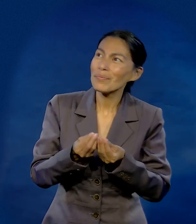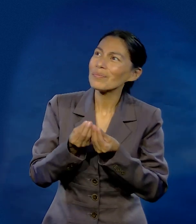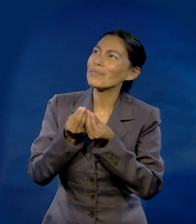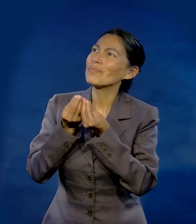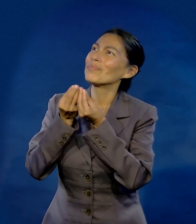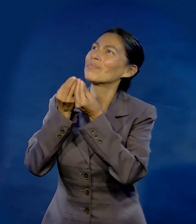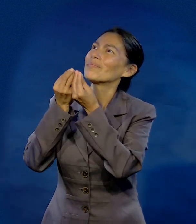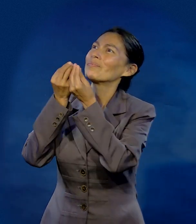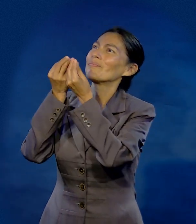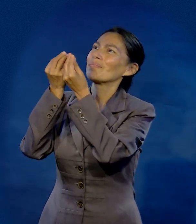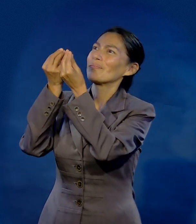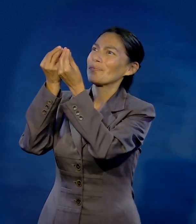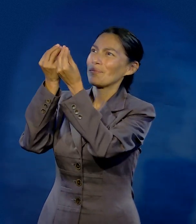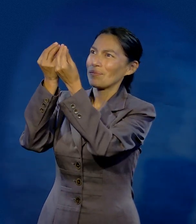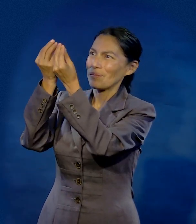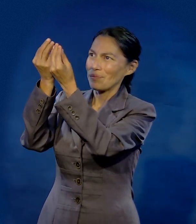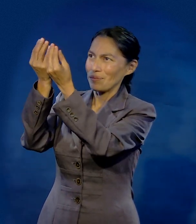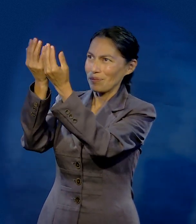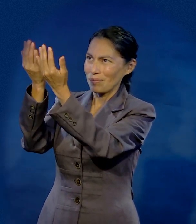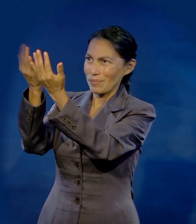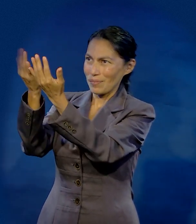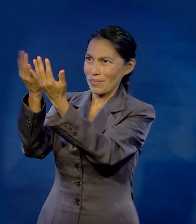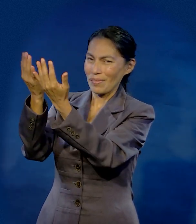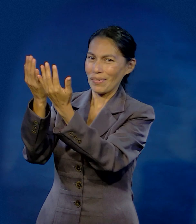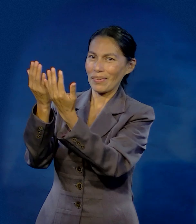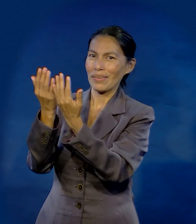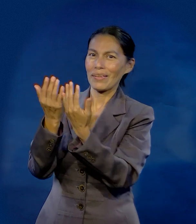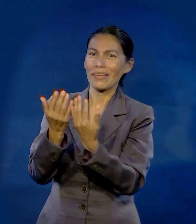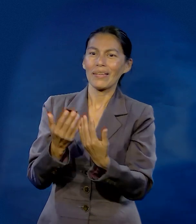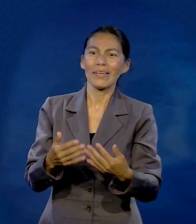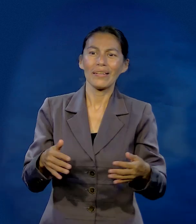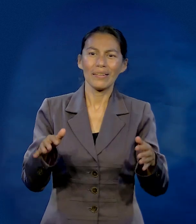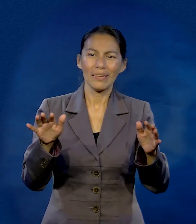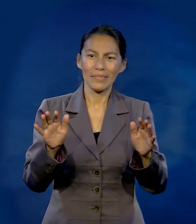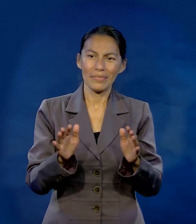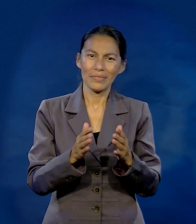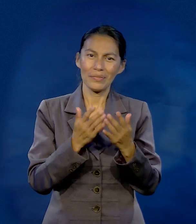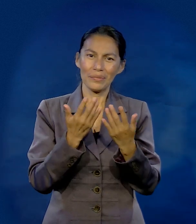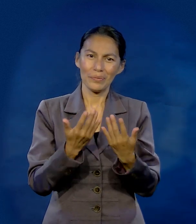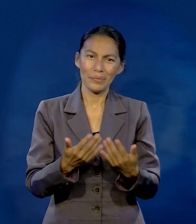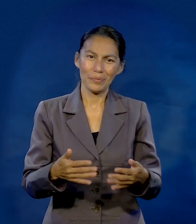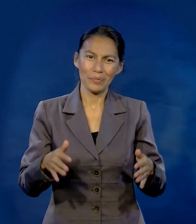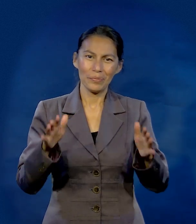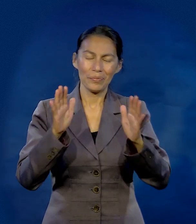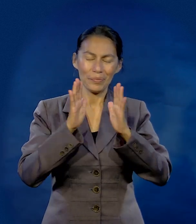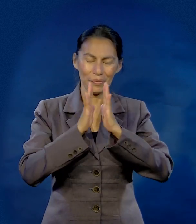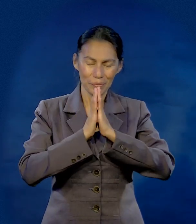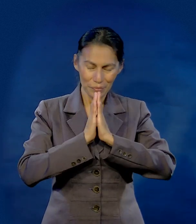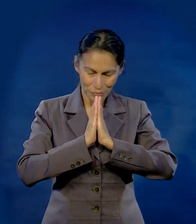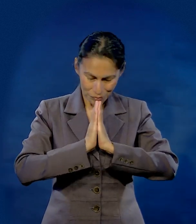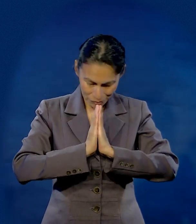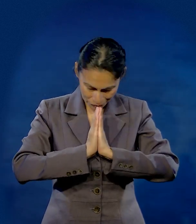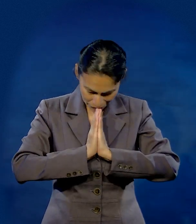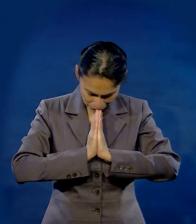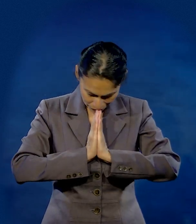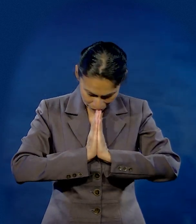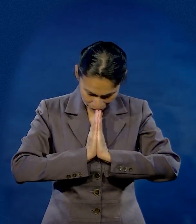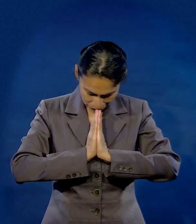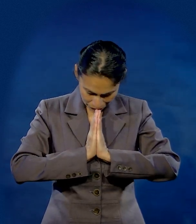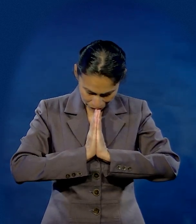Entrégate a Jesús el pégate a